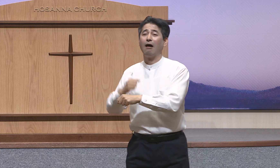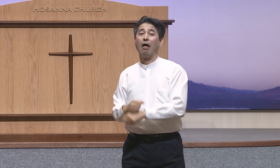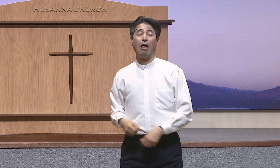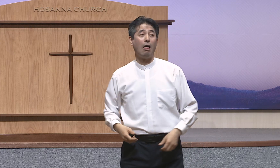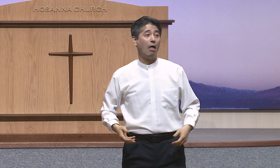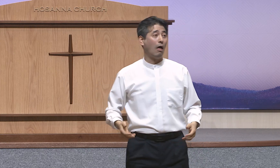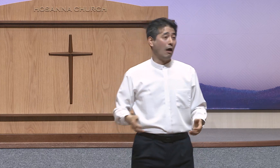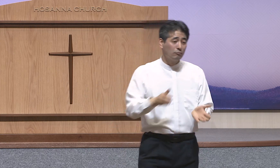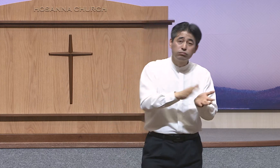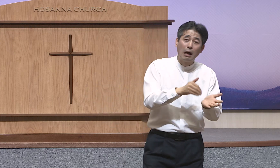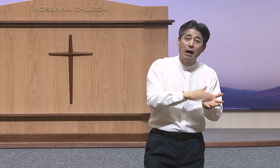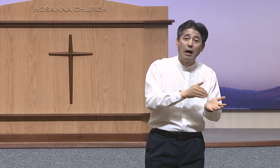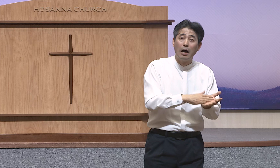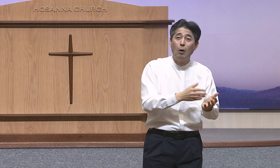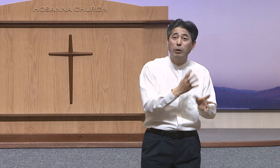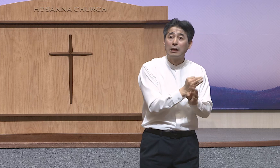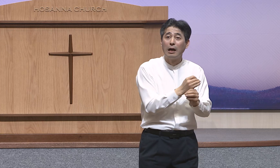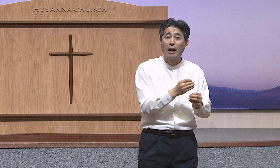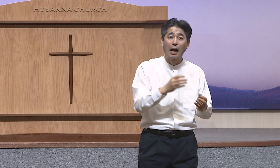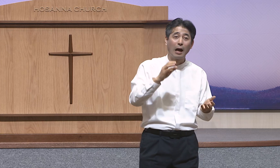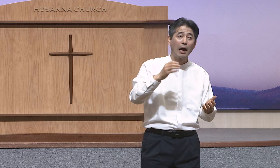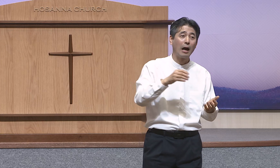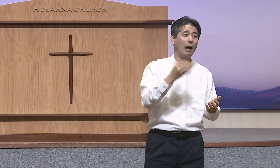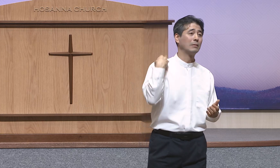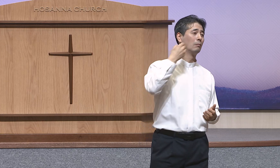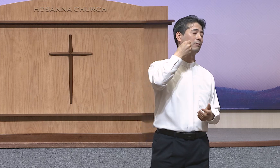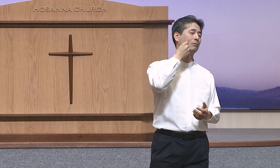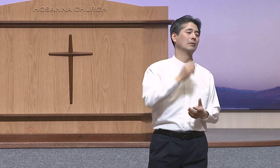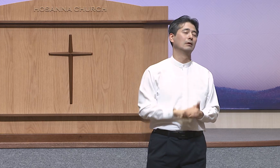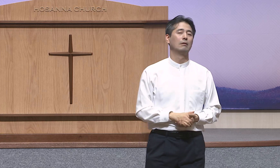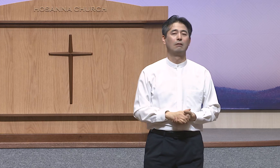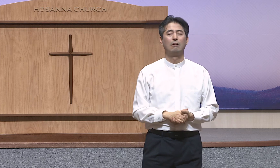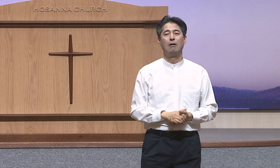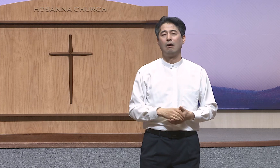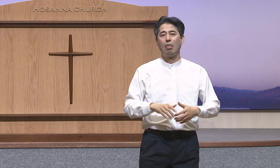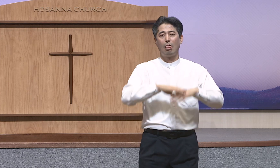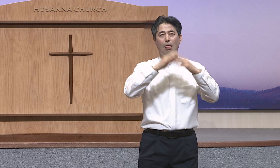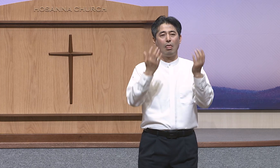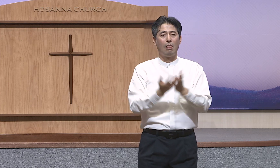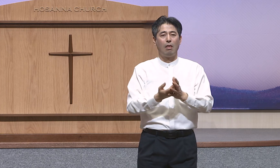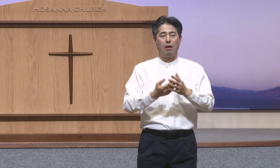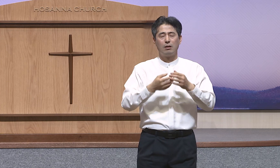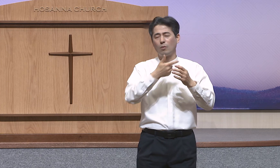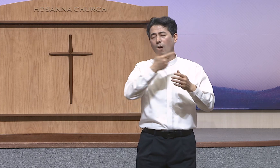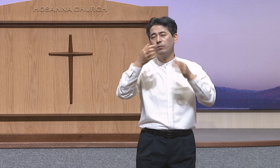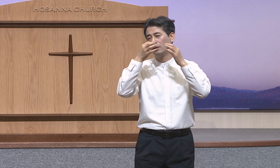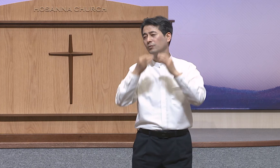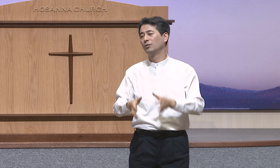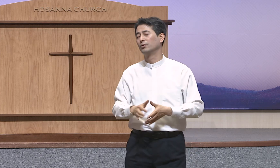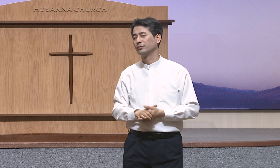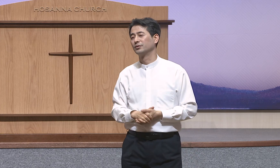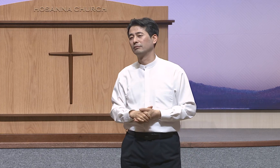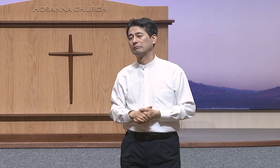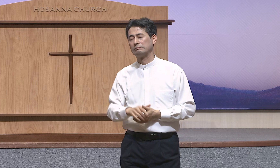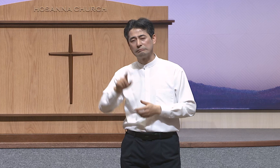그렇게 공연을 하고 하다 보니 레포트를 할 시간이 없더라고요. 그래서 나중에는 너무